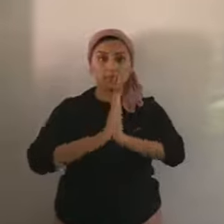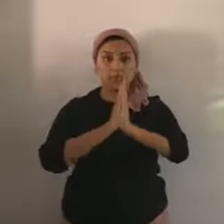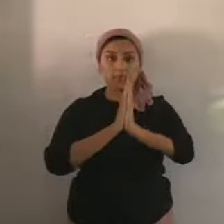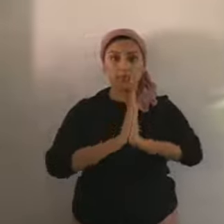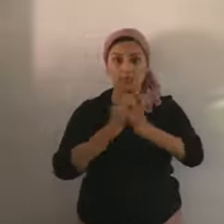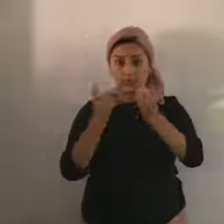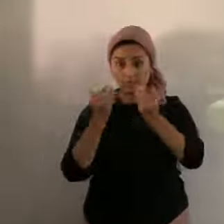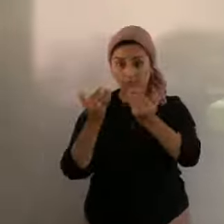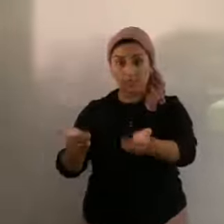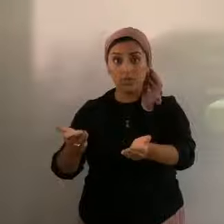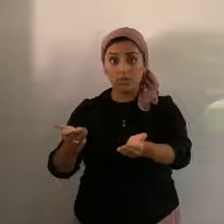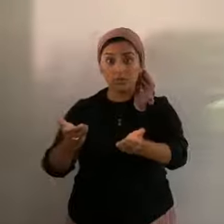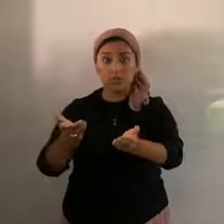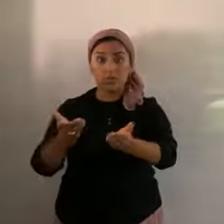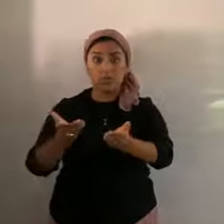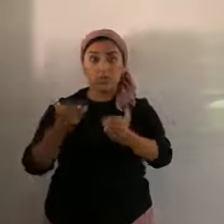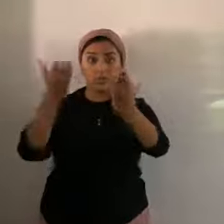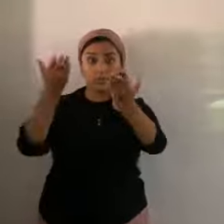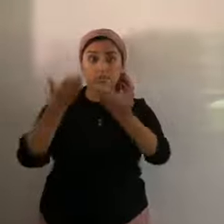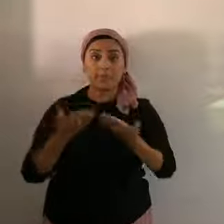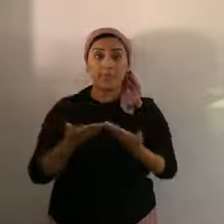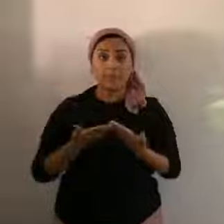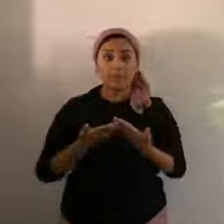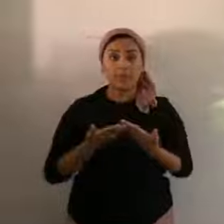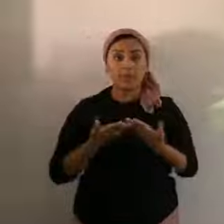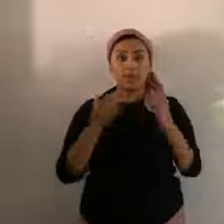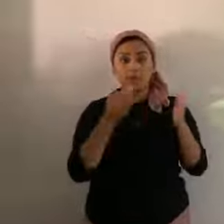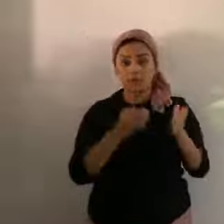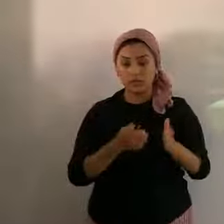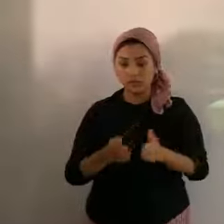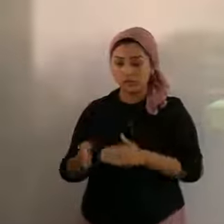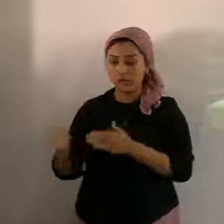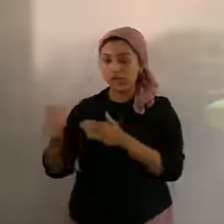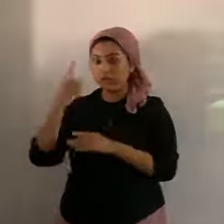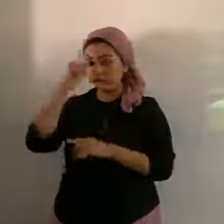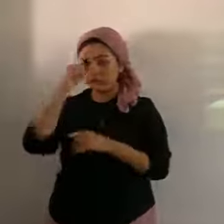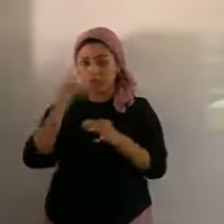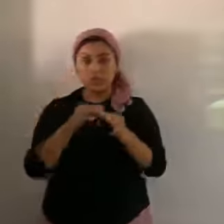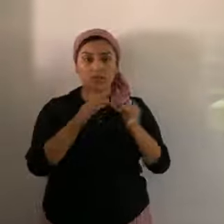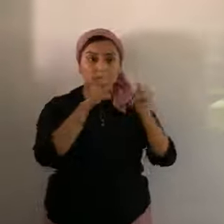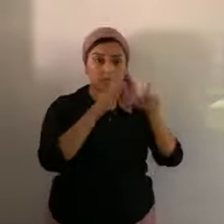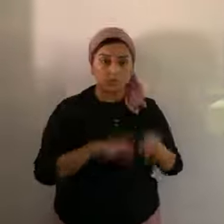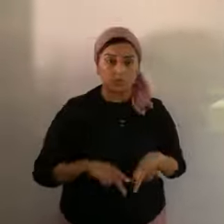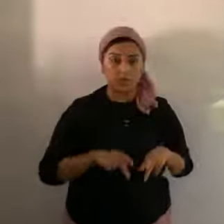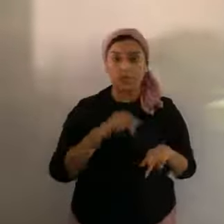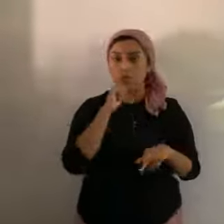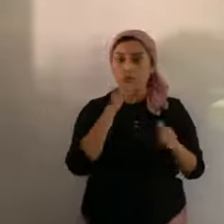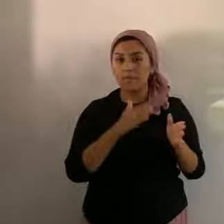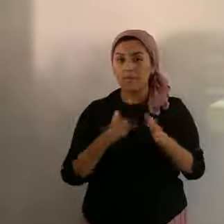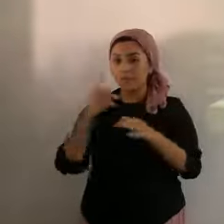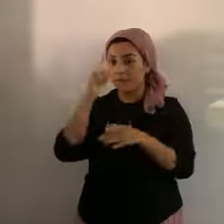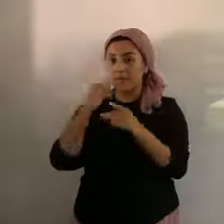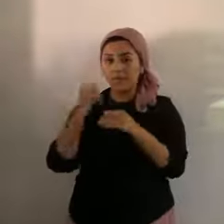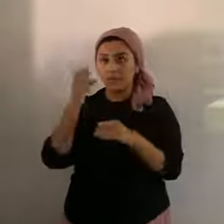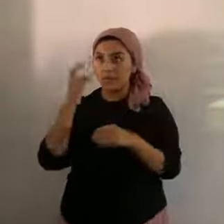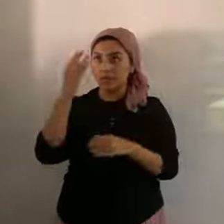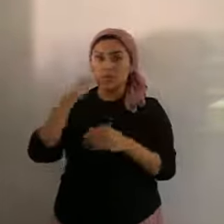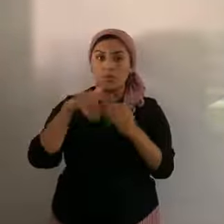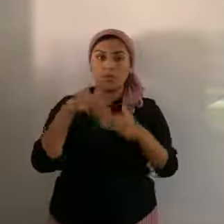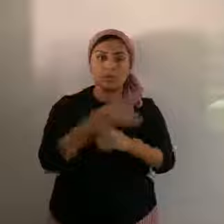hace y será concedida según la fe de la persona, no según la fe de Yahshua. Yahshua es el